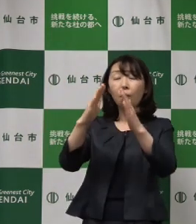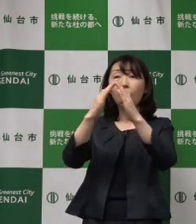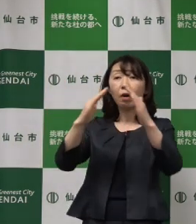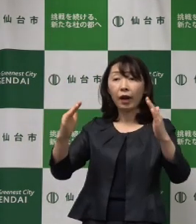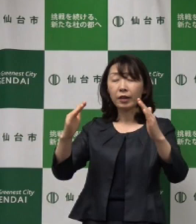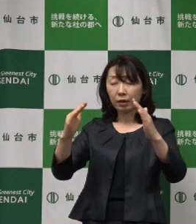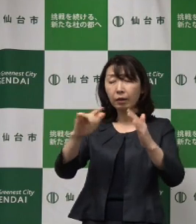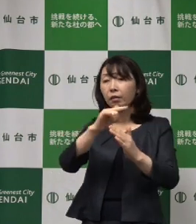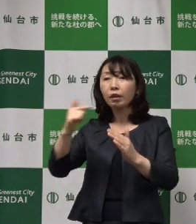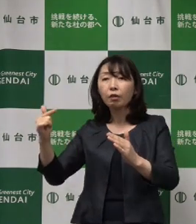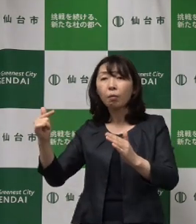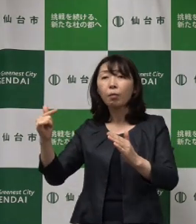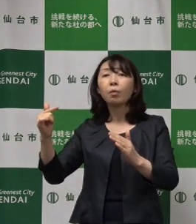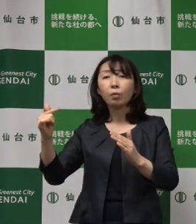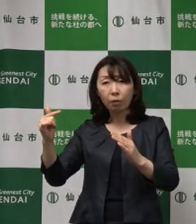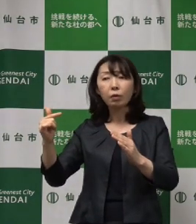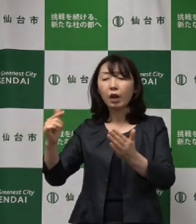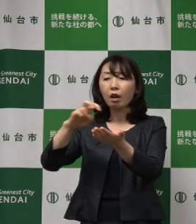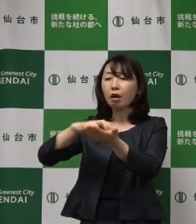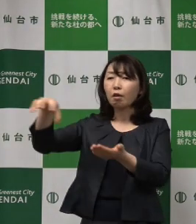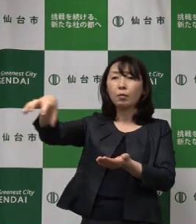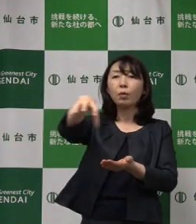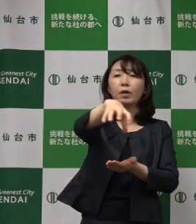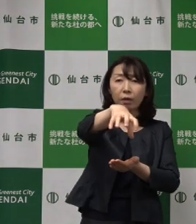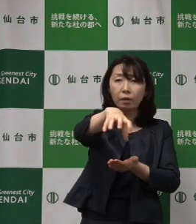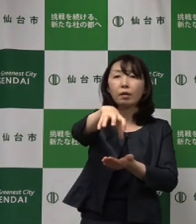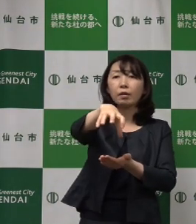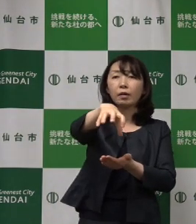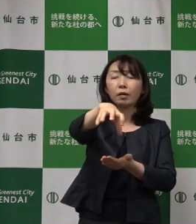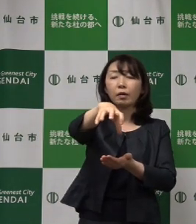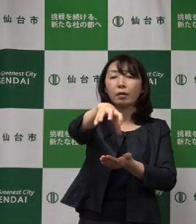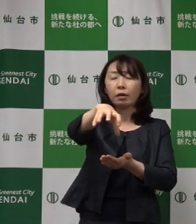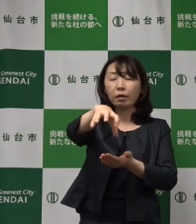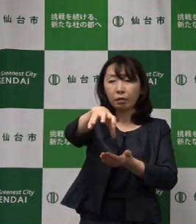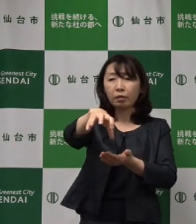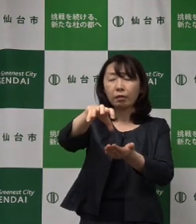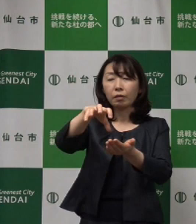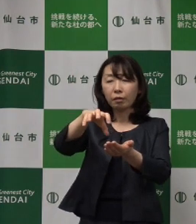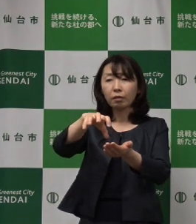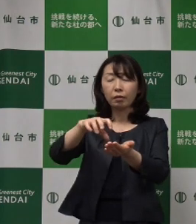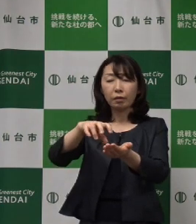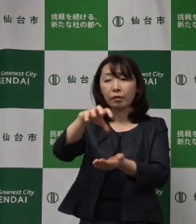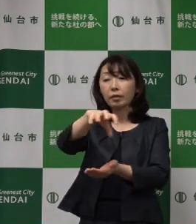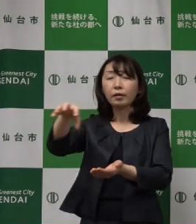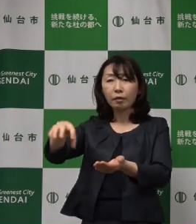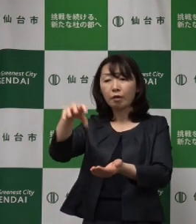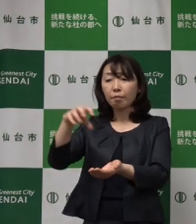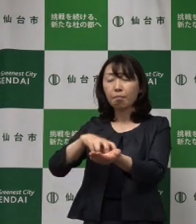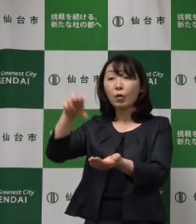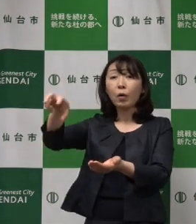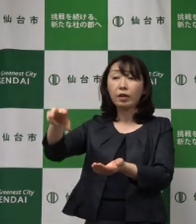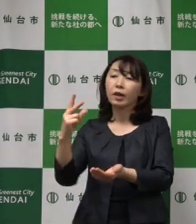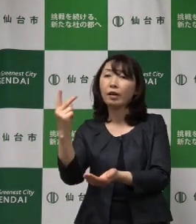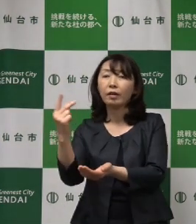、クリニックの皆様方が診療をしながら打っていただく場合の1本の接種の